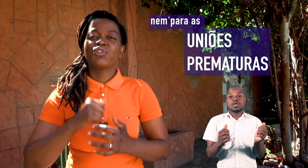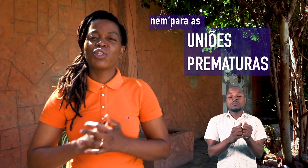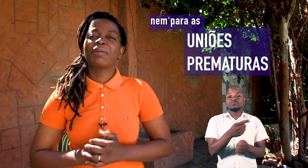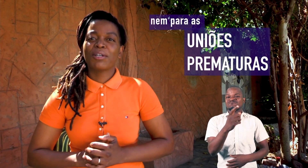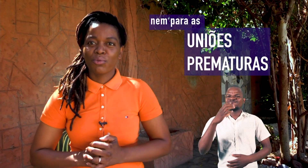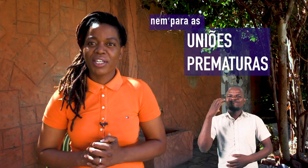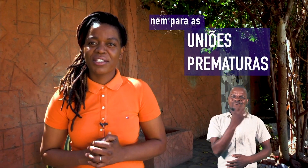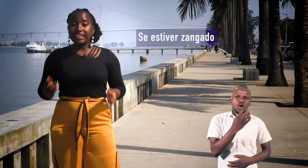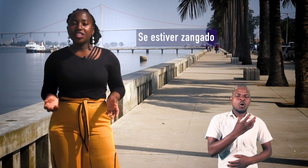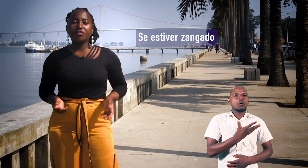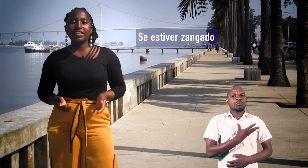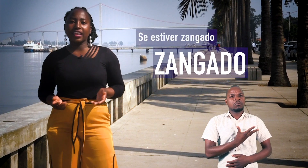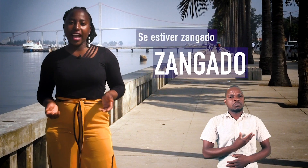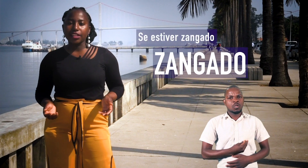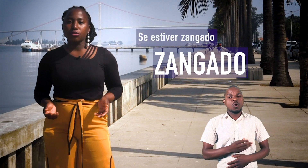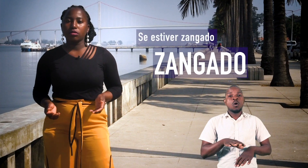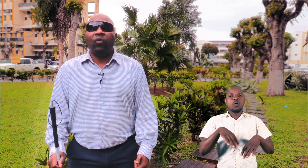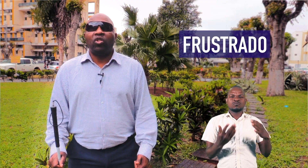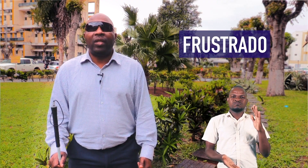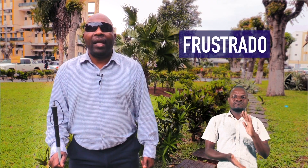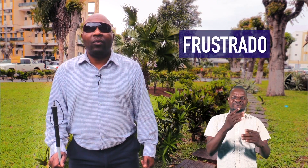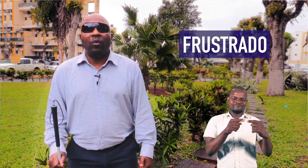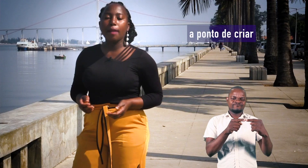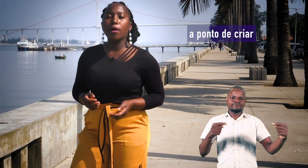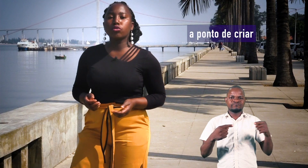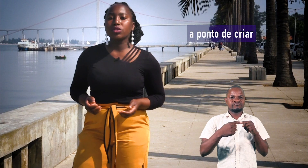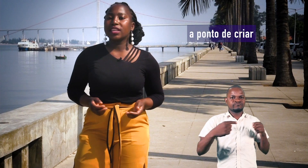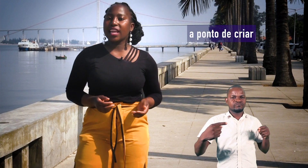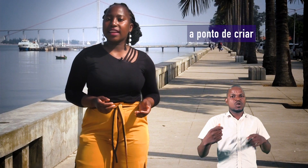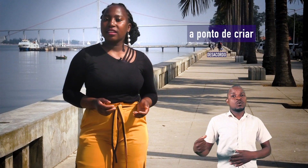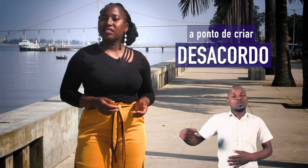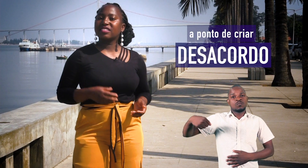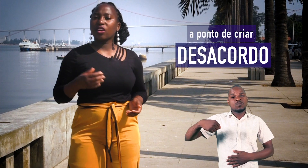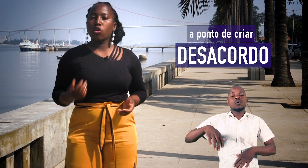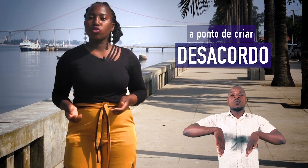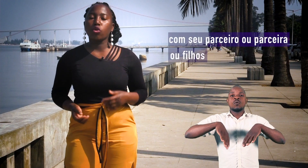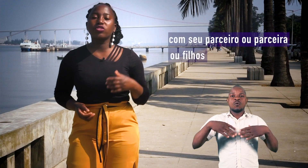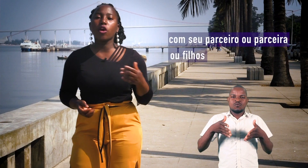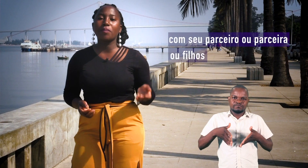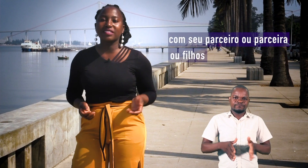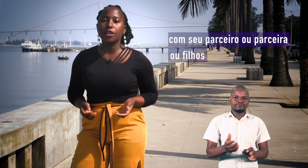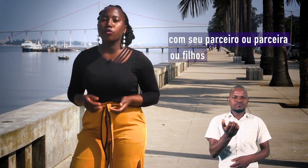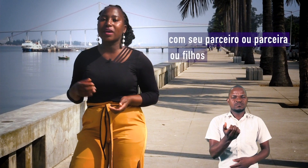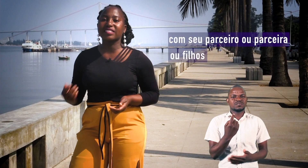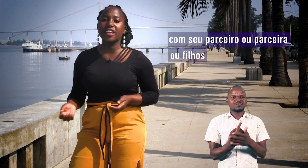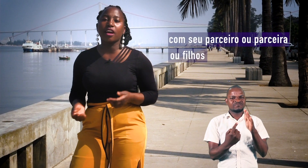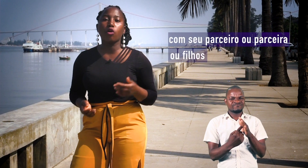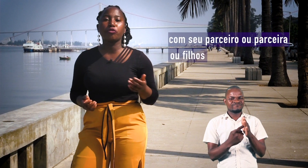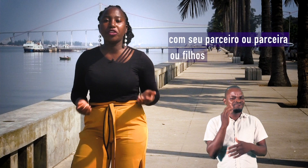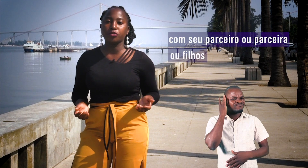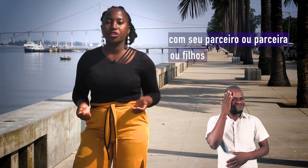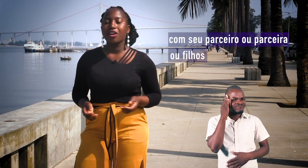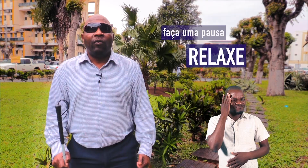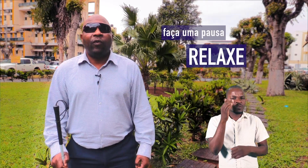para as uniões prematuras. Se estiver zangado, frustrado, a ponto de criar desacordo com seu parceiro, parceira